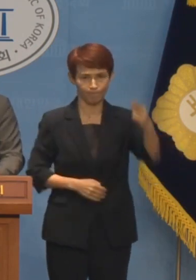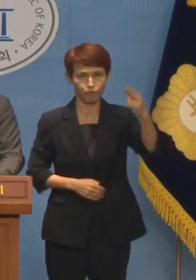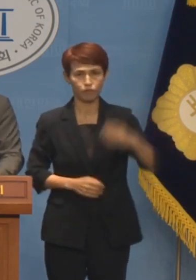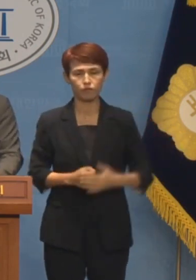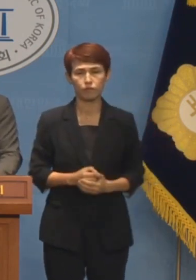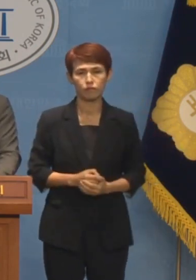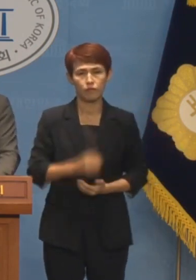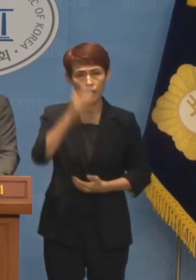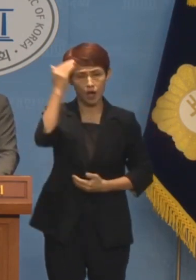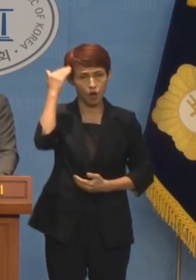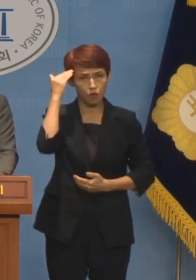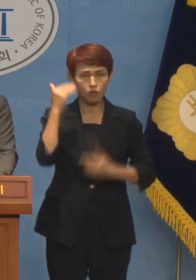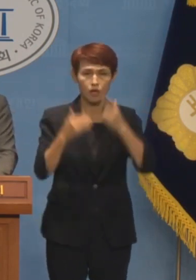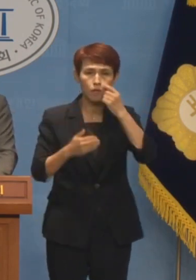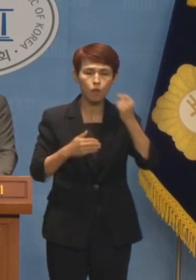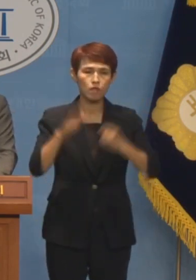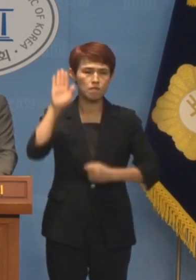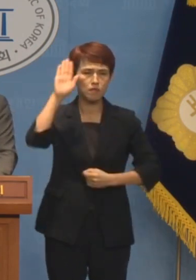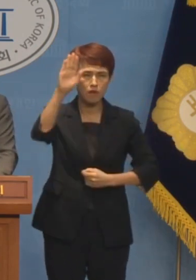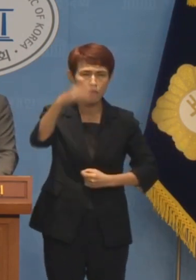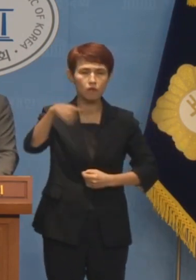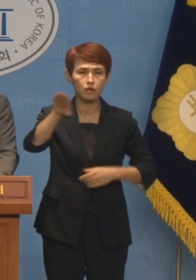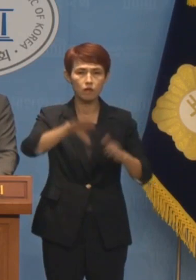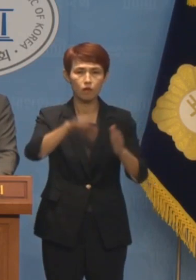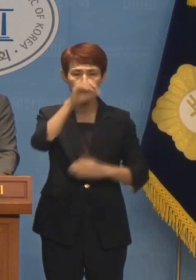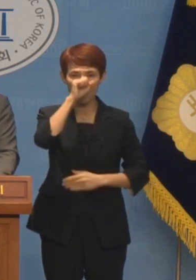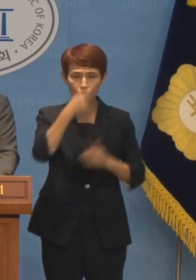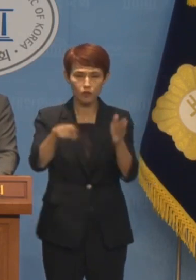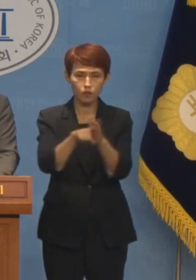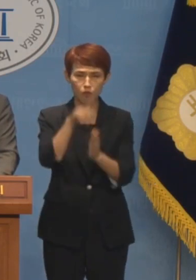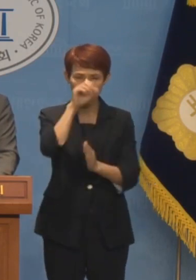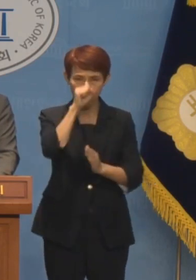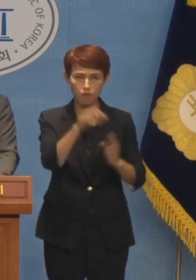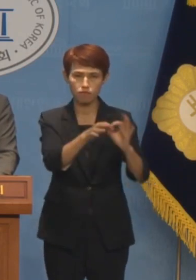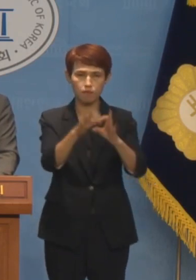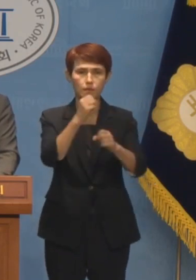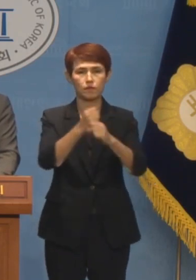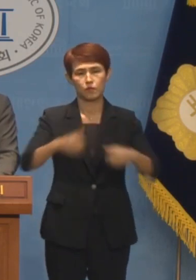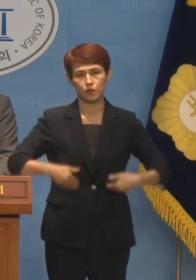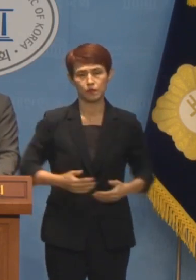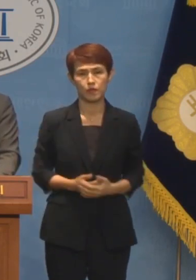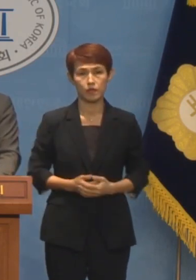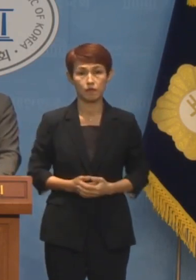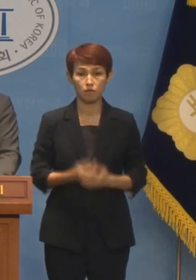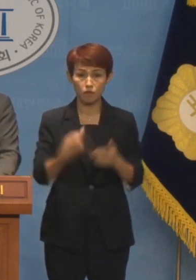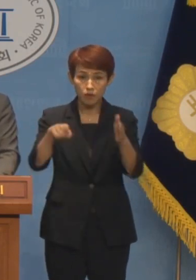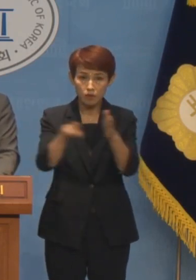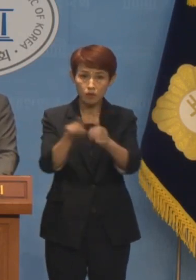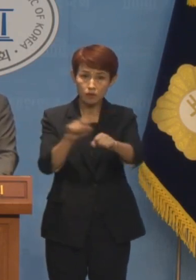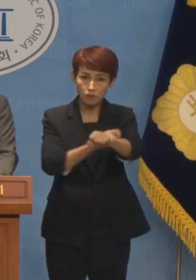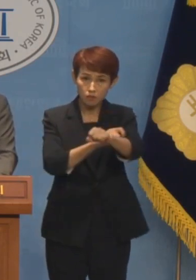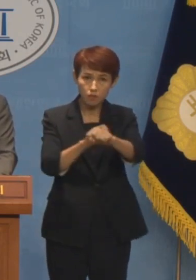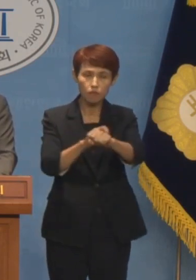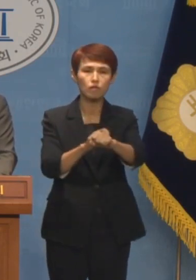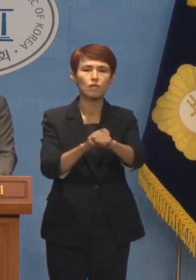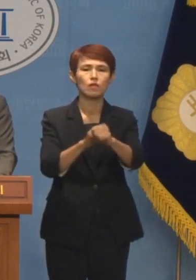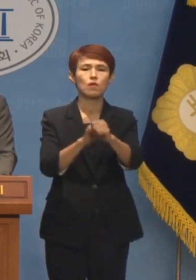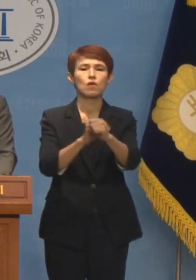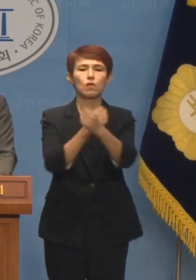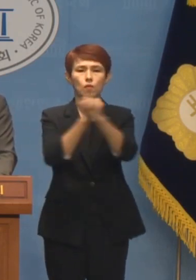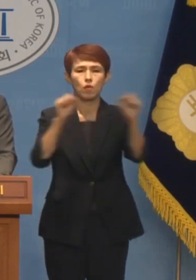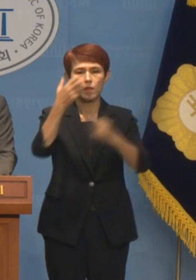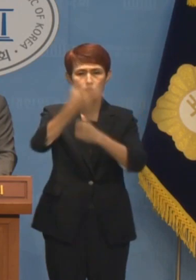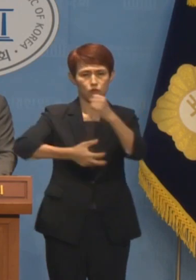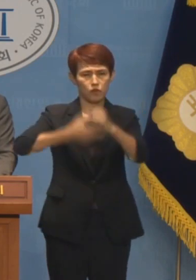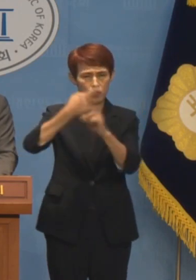구축해야 합니다. 이를 위해 반드시 광복 80주년 특별법 제정을 이뤄내야 할 것입니다. 저는